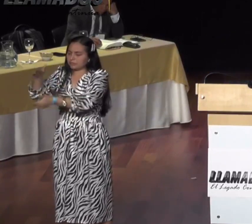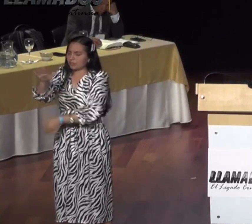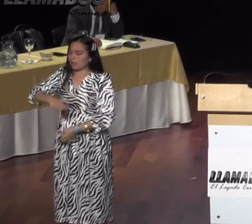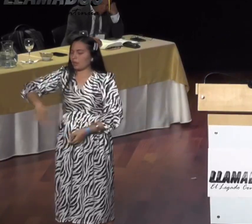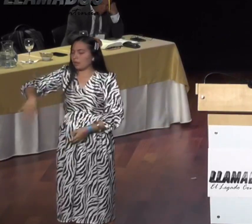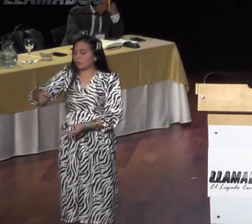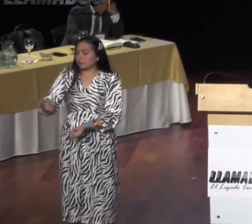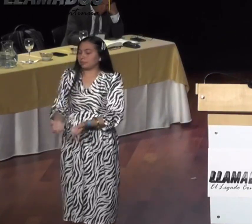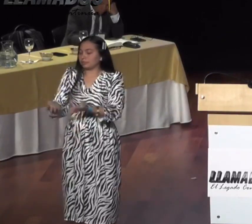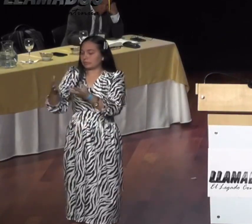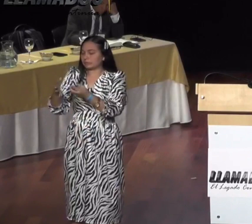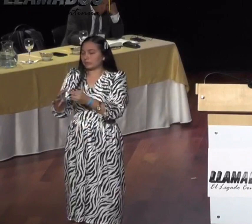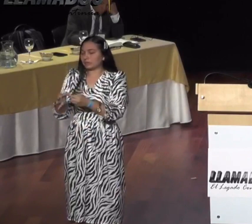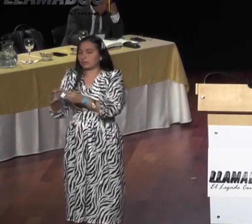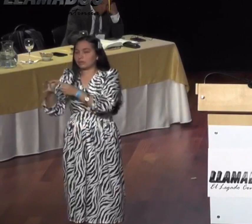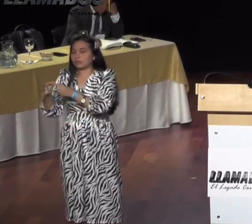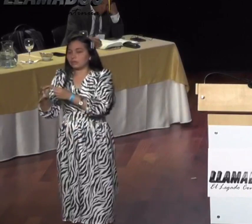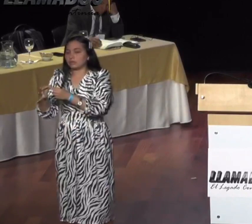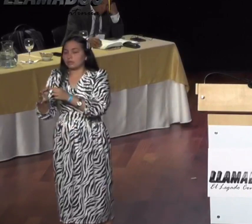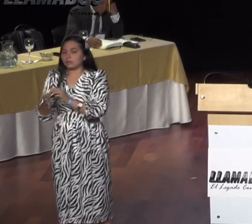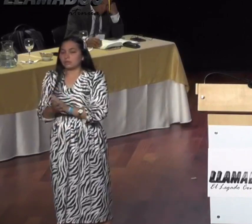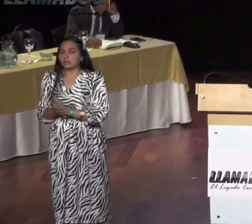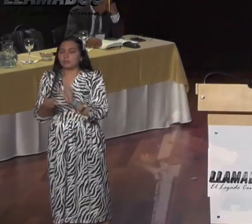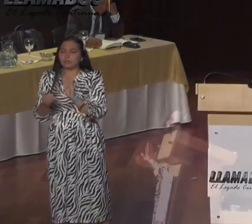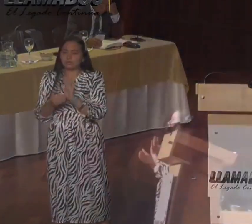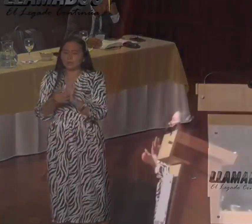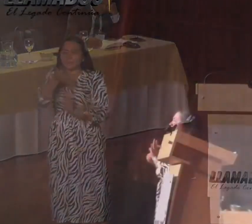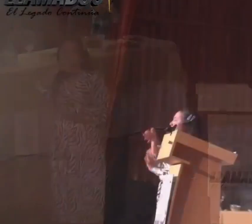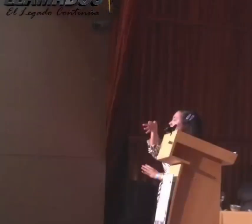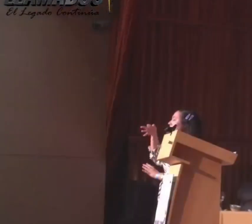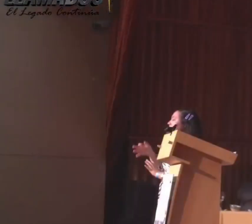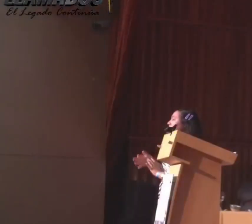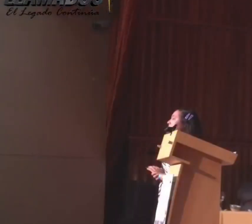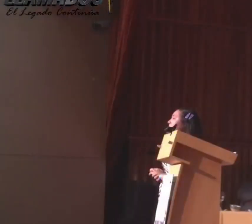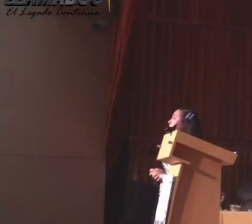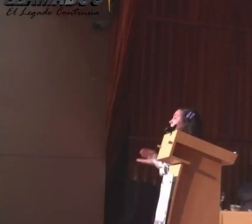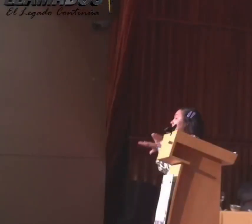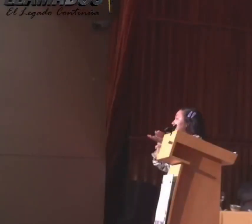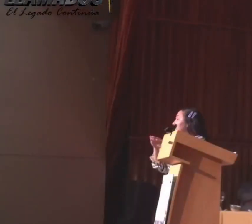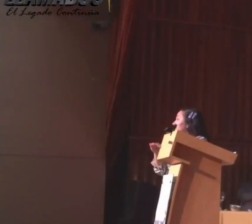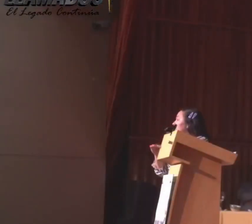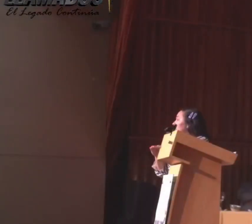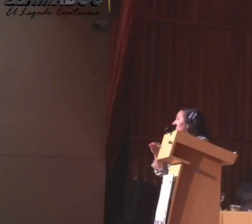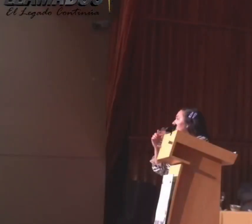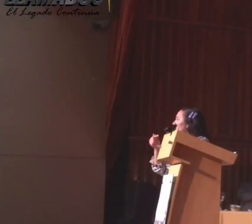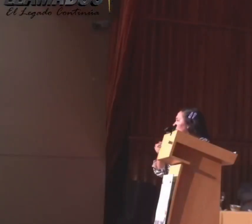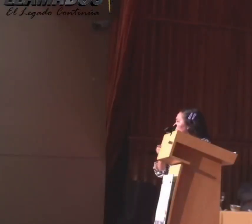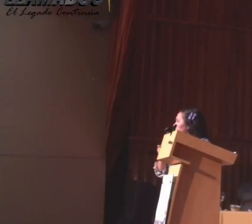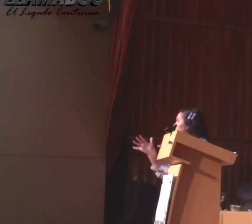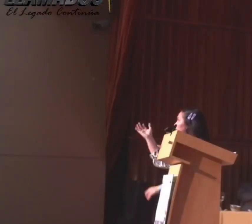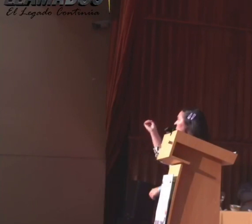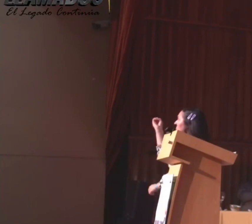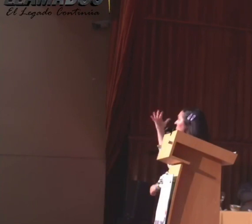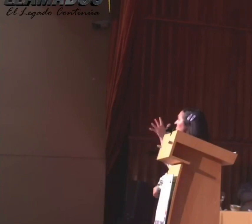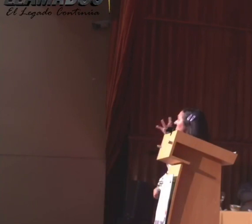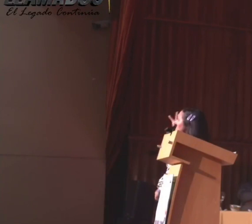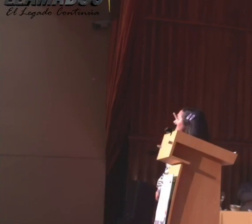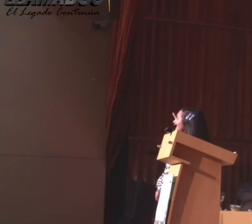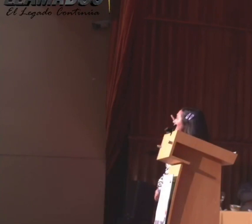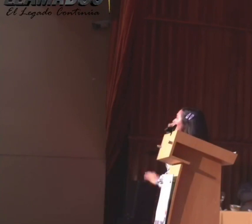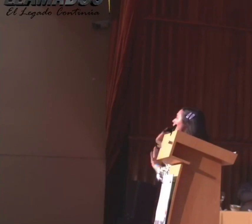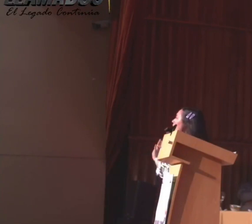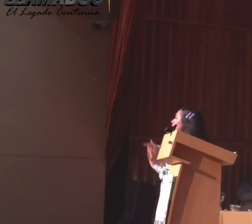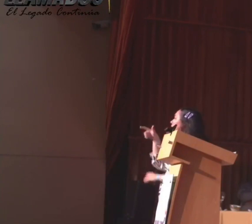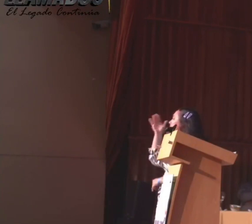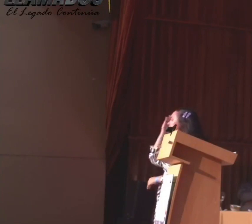yo me había enterado de que había un joven en pecado, y él, alguien me dijo, mira, ese joven estaba en pecado, y un pecado de